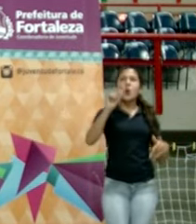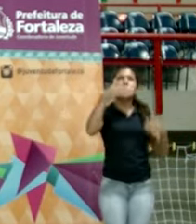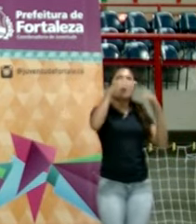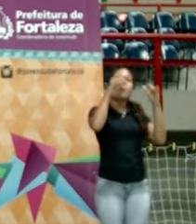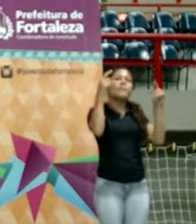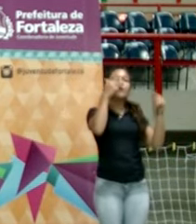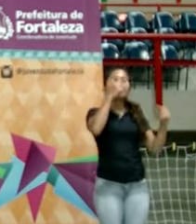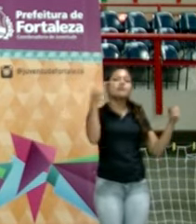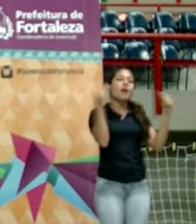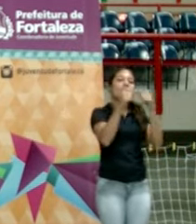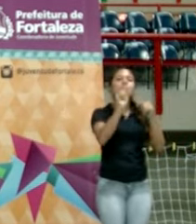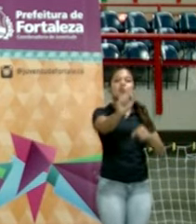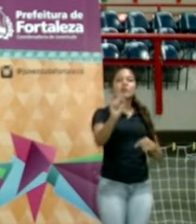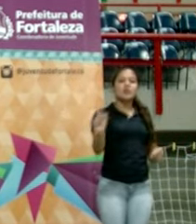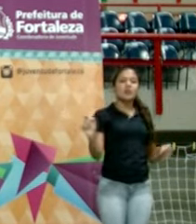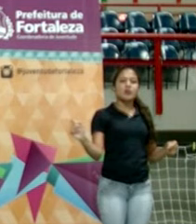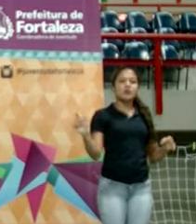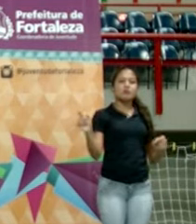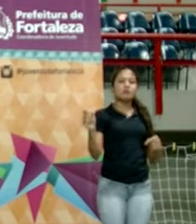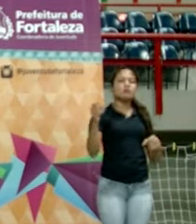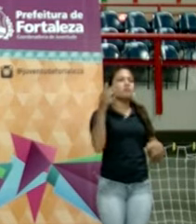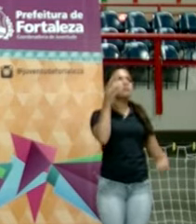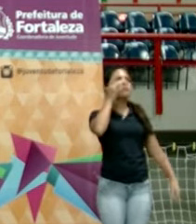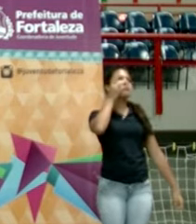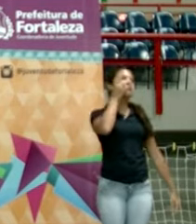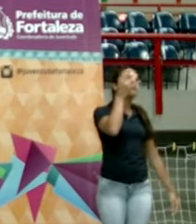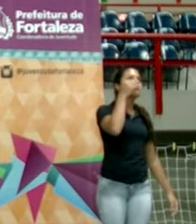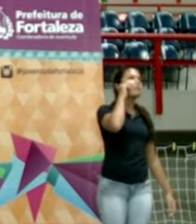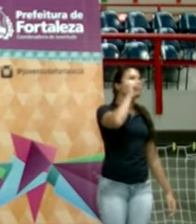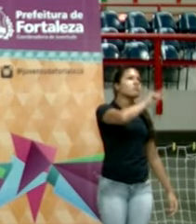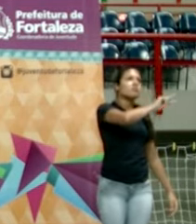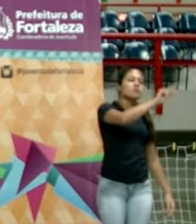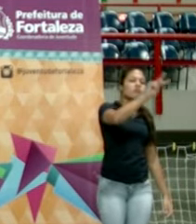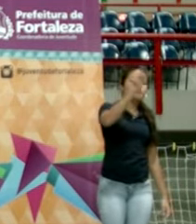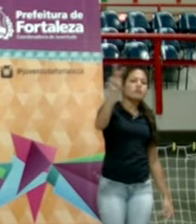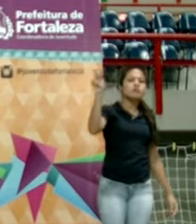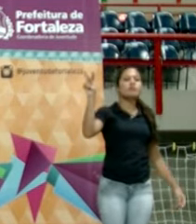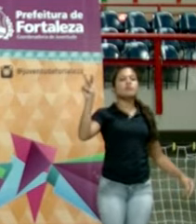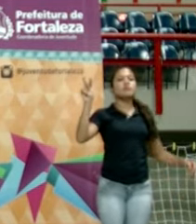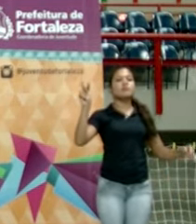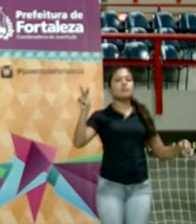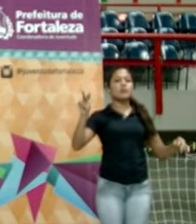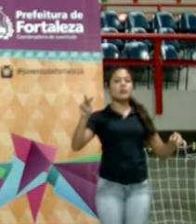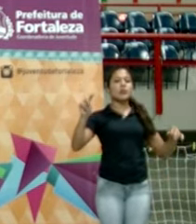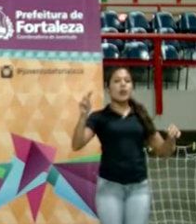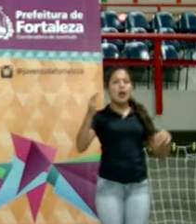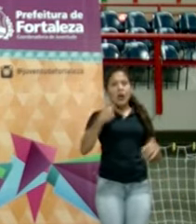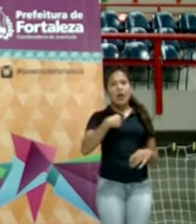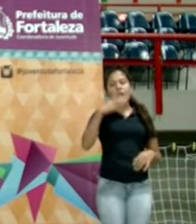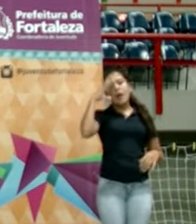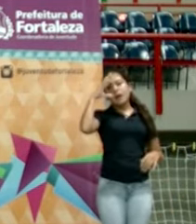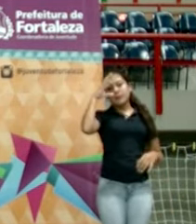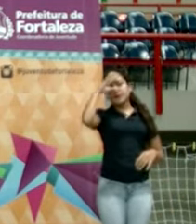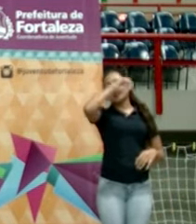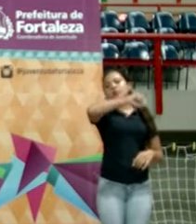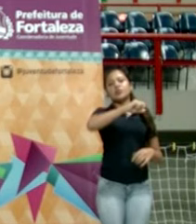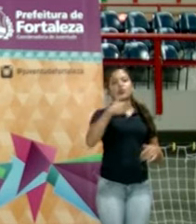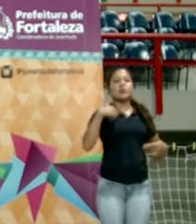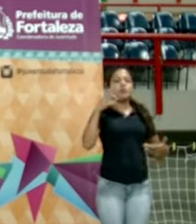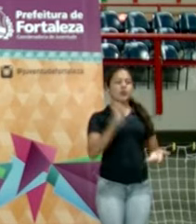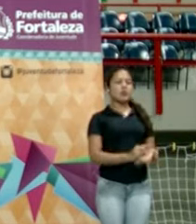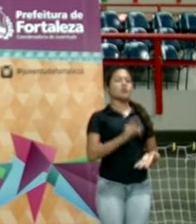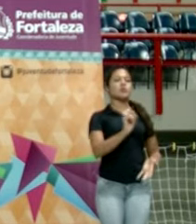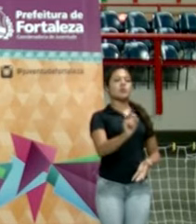conhecimento, é o mundo das ideias. A partir do momento em que você tem a razão, você desperta para compreender a sua verdadeira